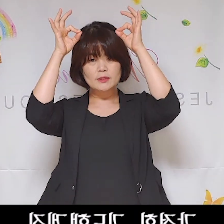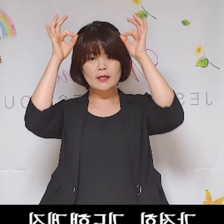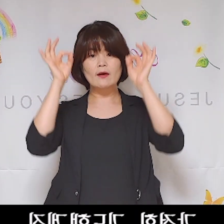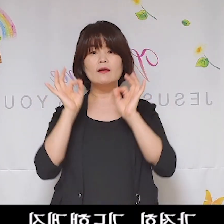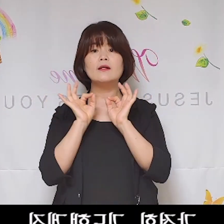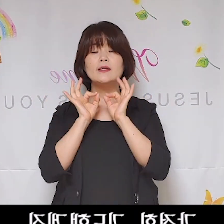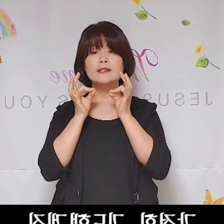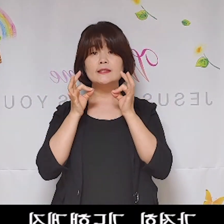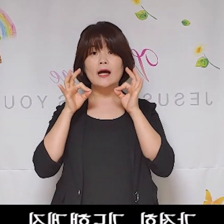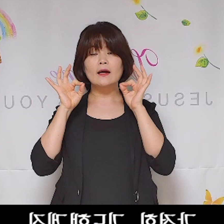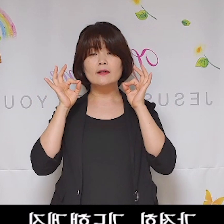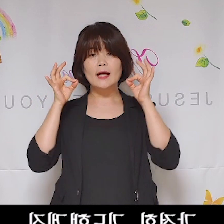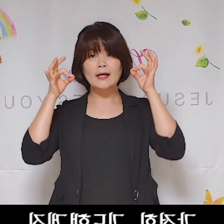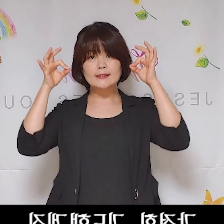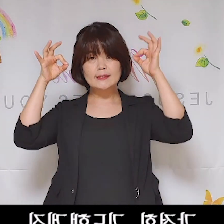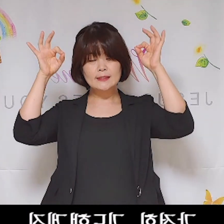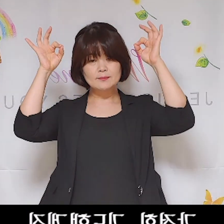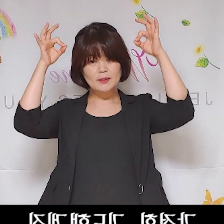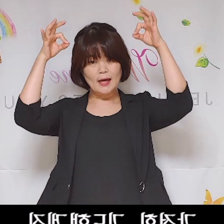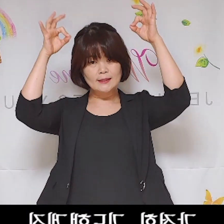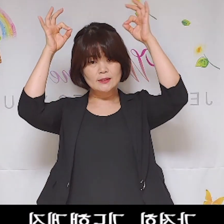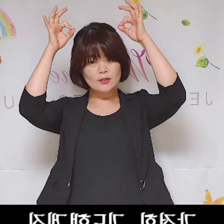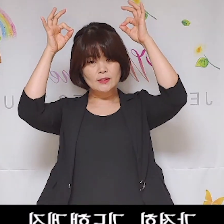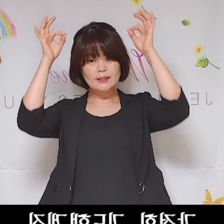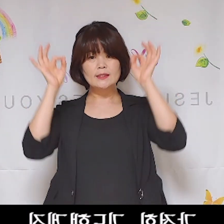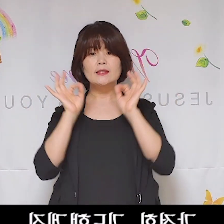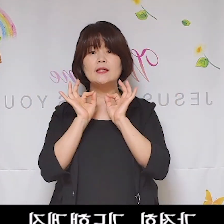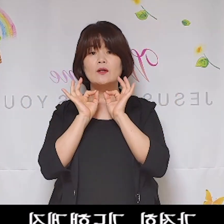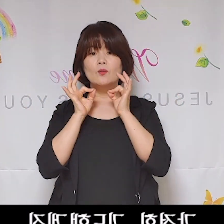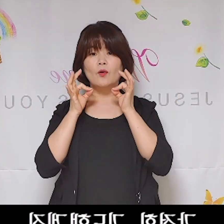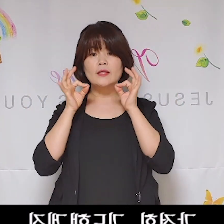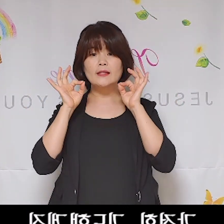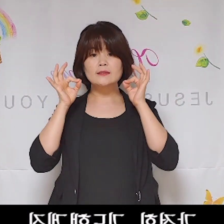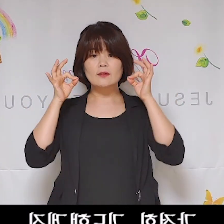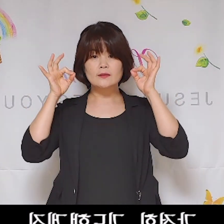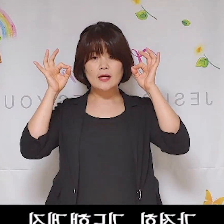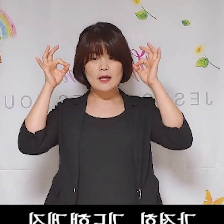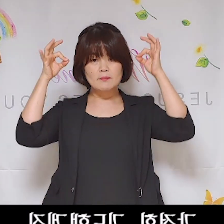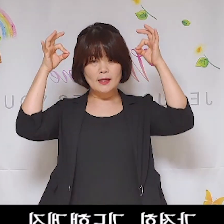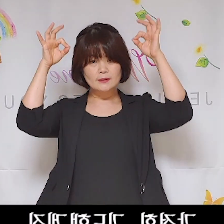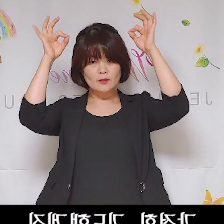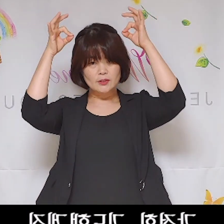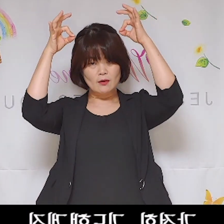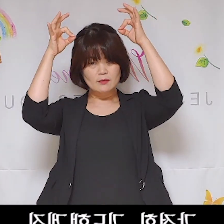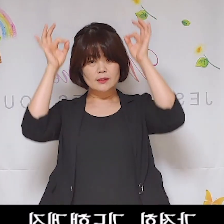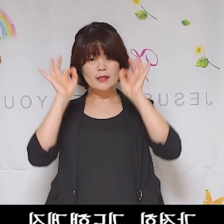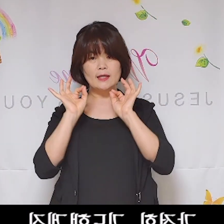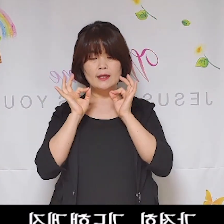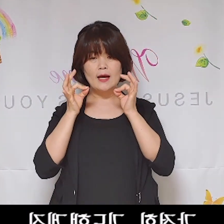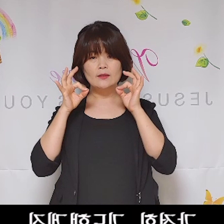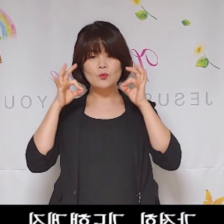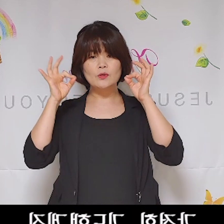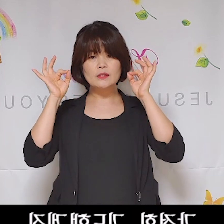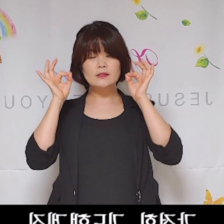돼요. 자, 다짐, 간절히 원하는 거가 많은 거죠. 이렇게 약간